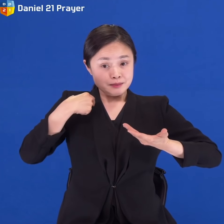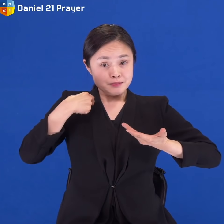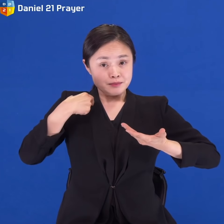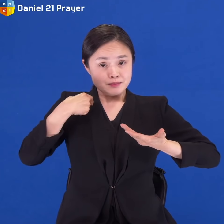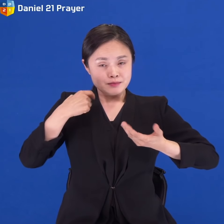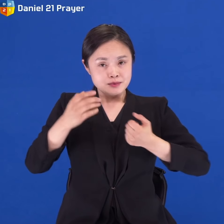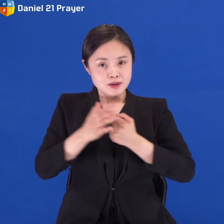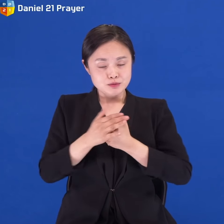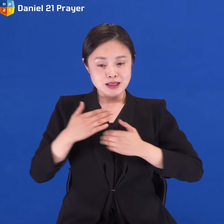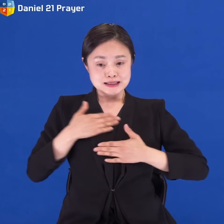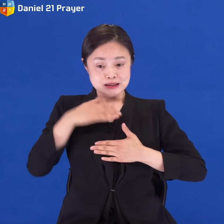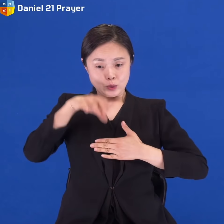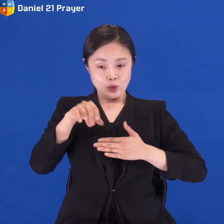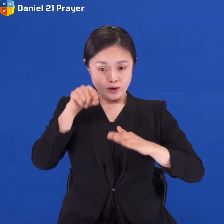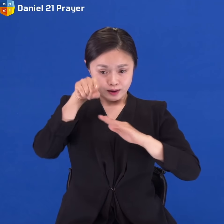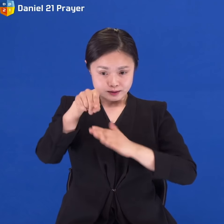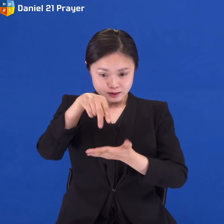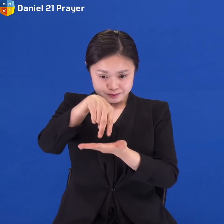그리고 분노가